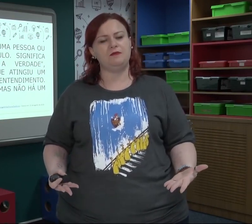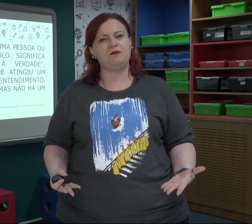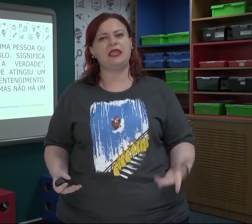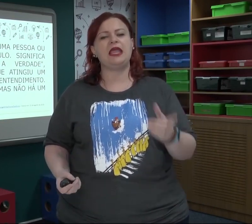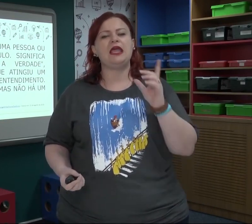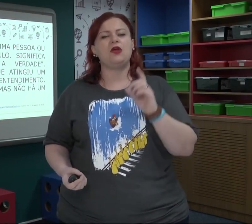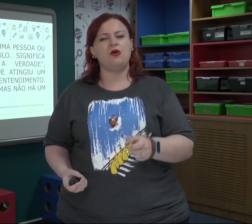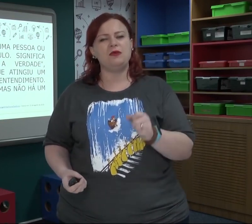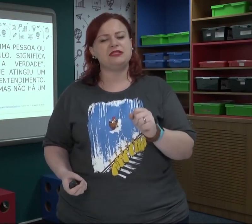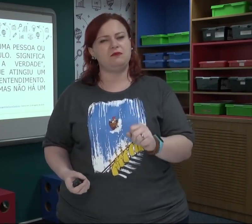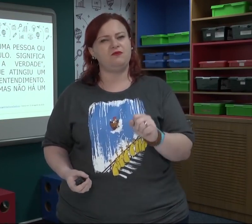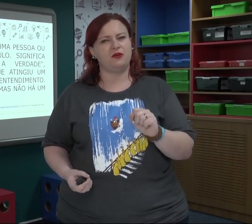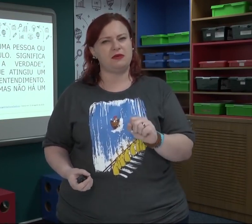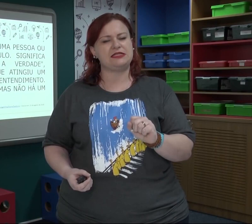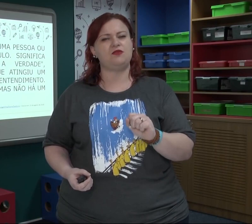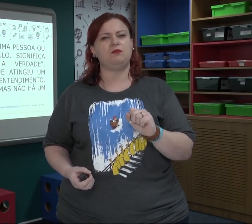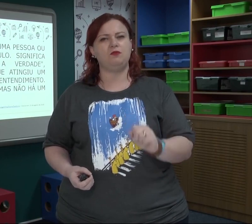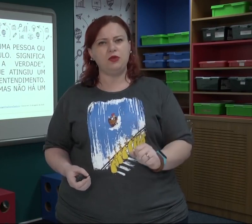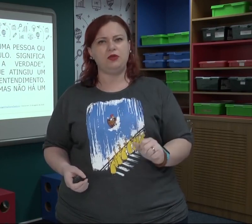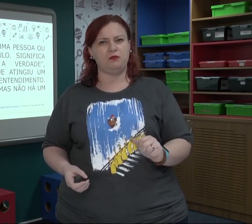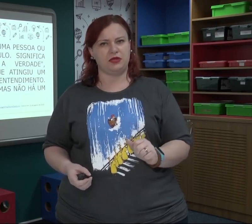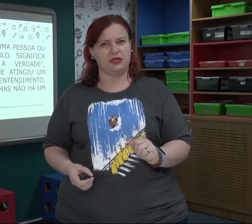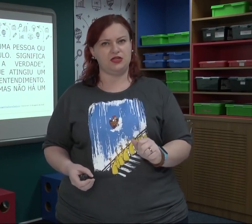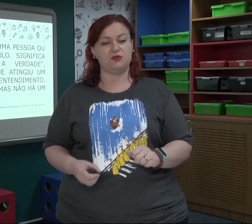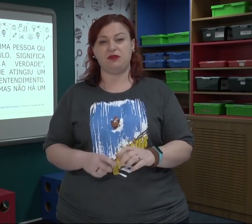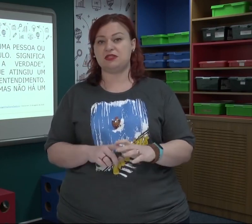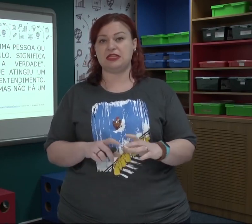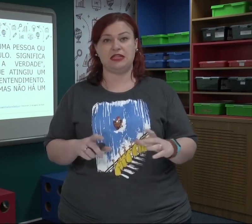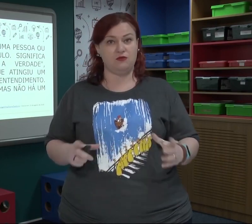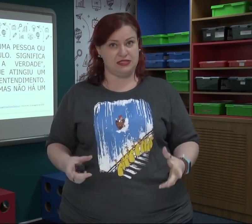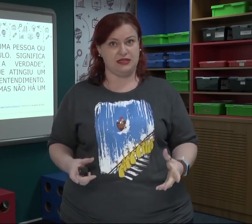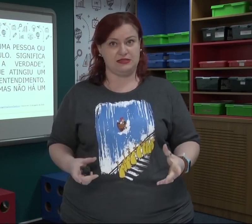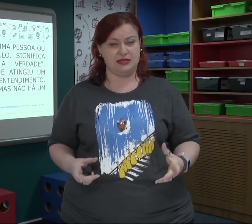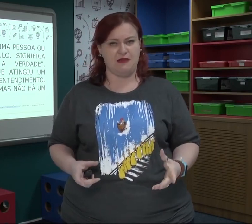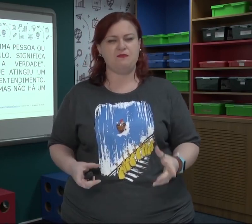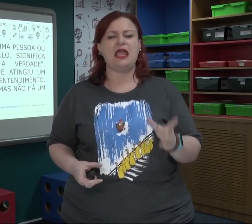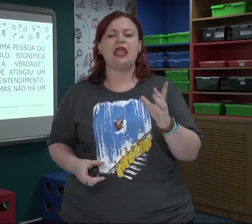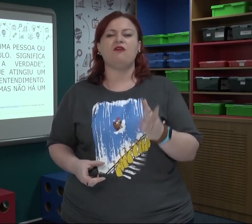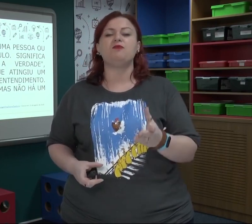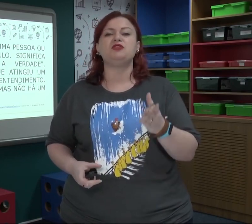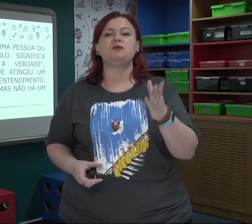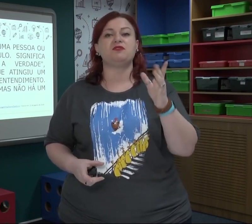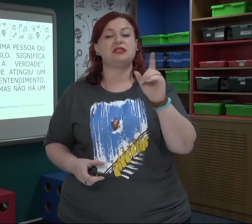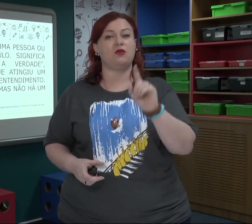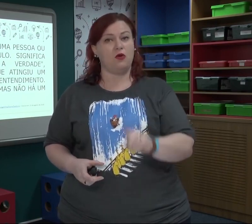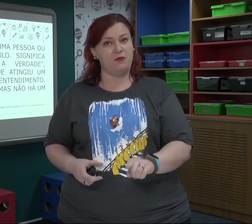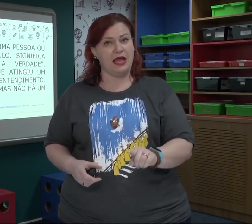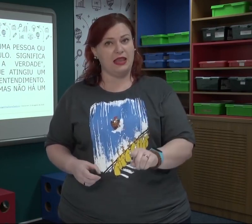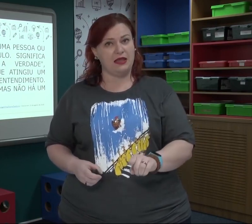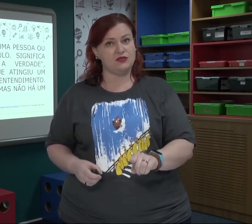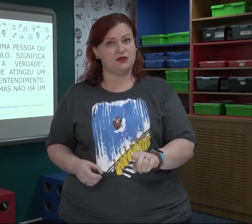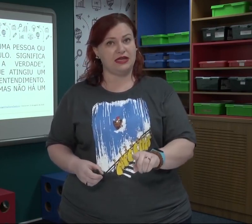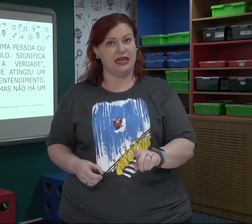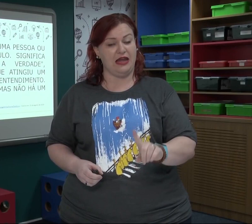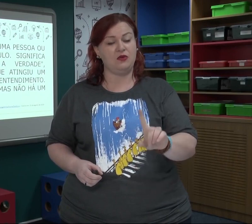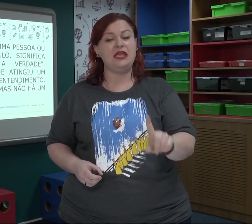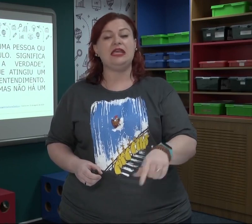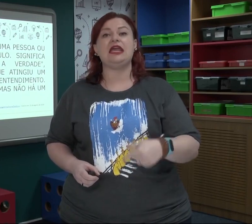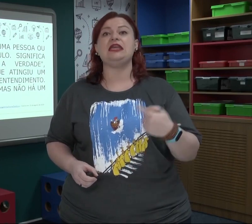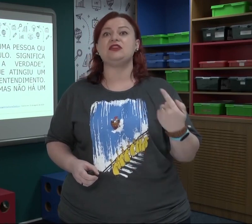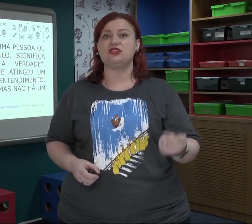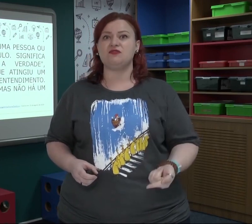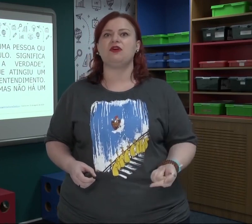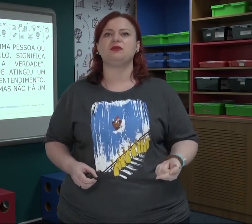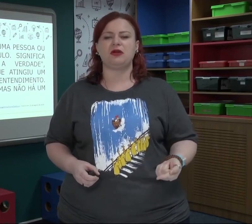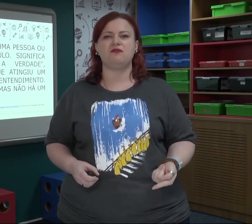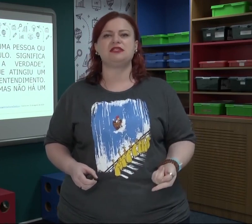um Buda. Como essa informação é muito importante para você não esquecer, eu vou pedir para você copiar lá no seu caderno